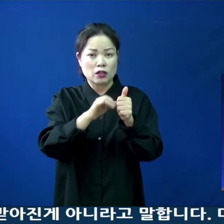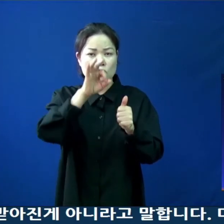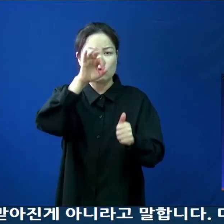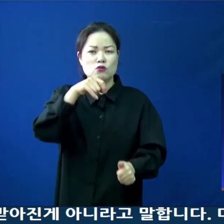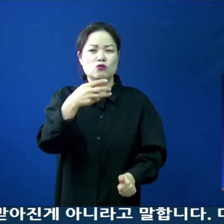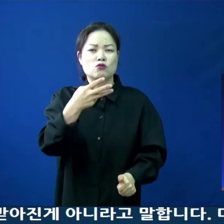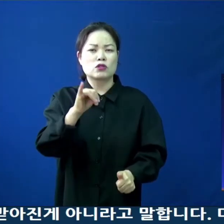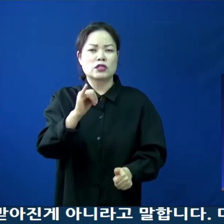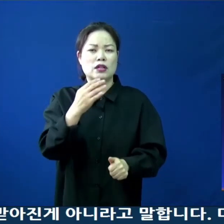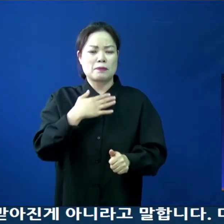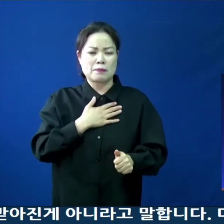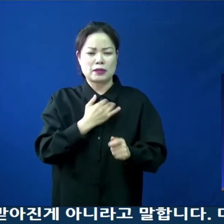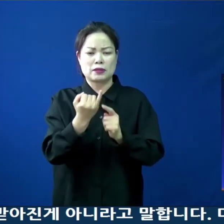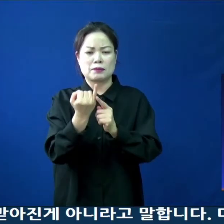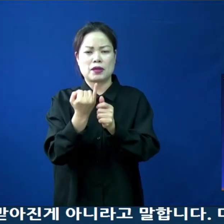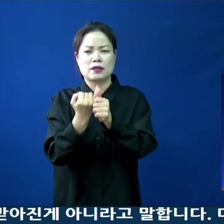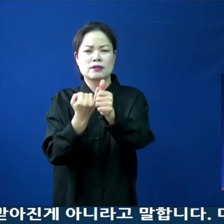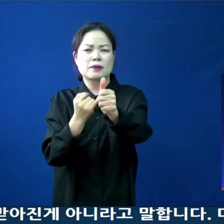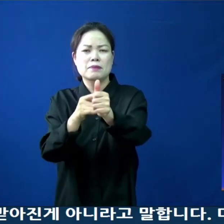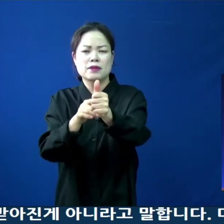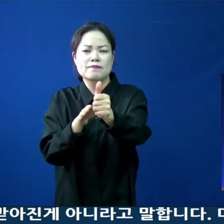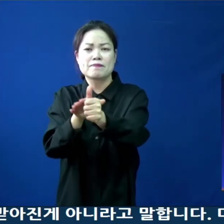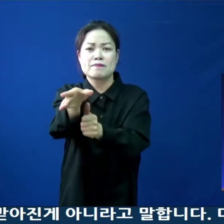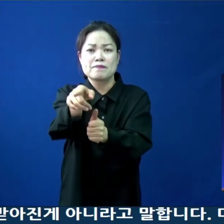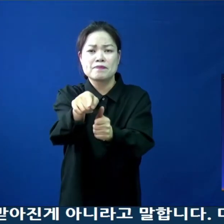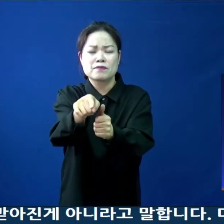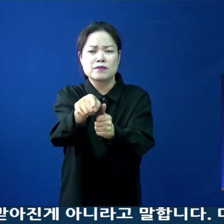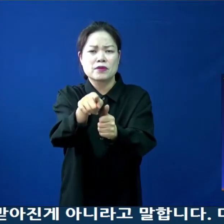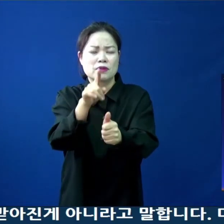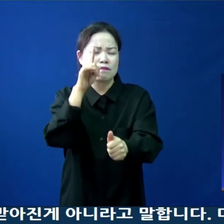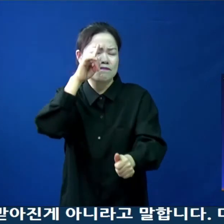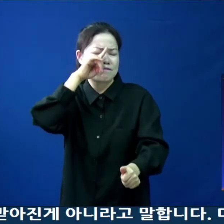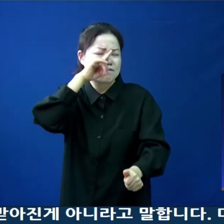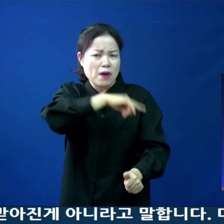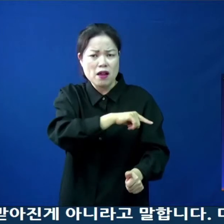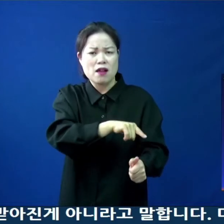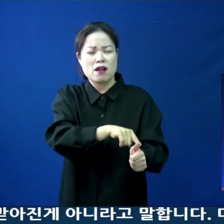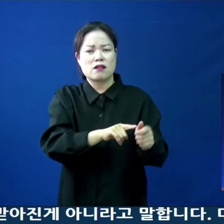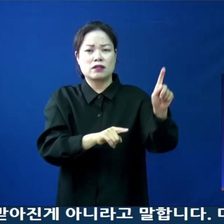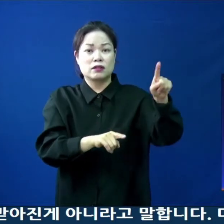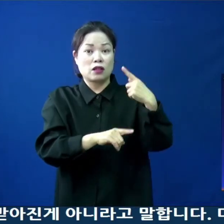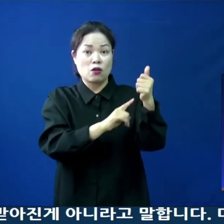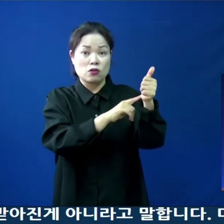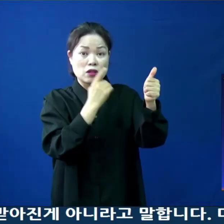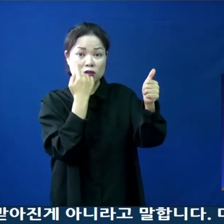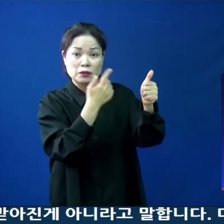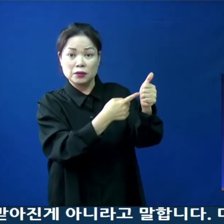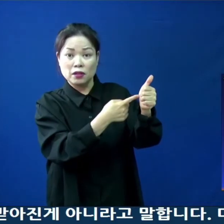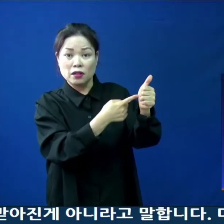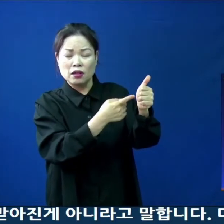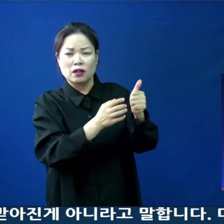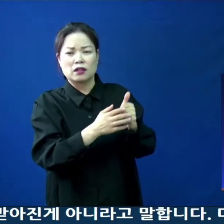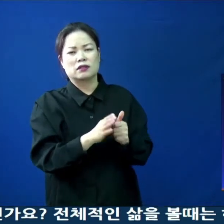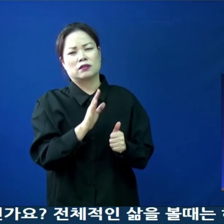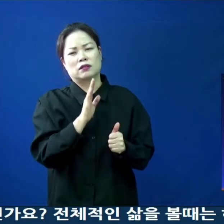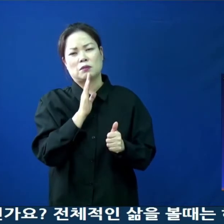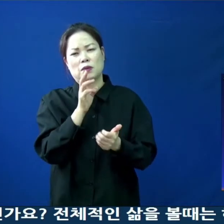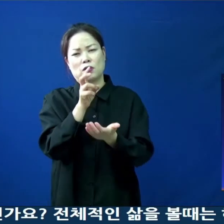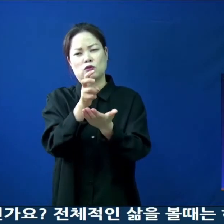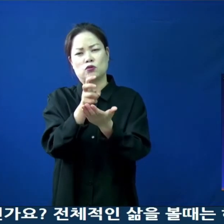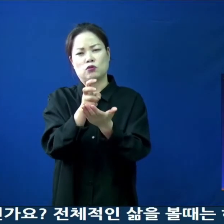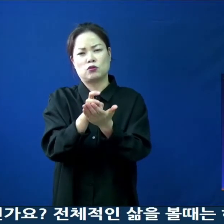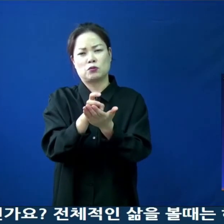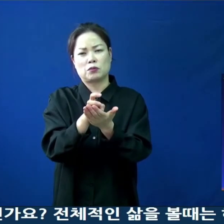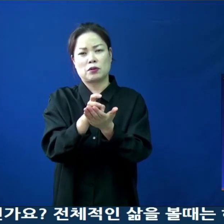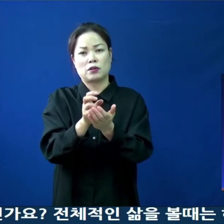우리아를 죽인 것, 이런 것을 볼 때 얼마나 파렴치하고 불경건한 자입니까? 정말 율법에